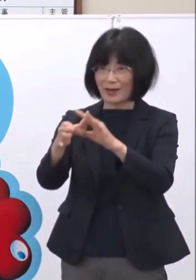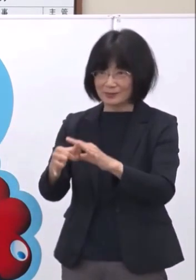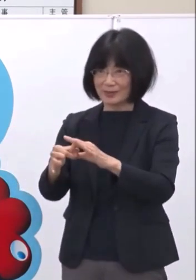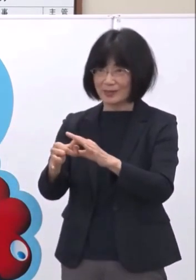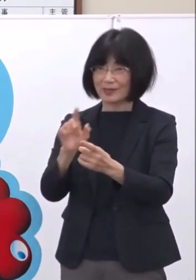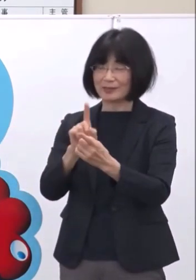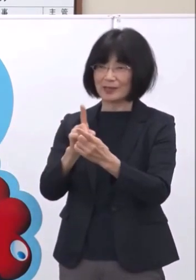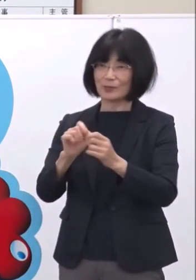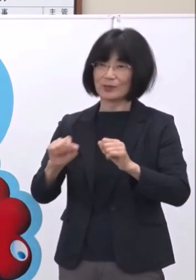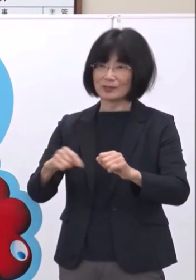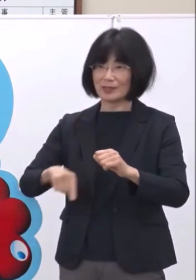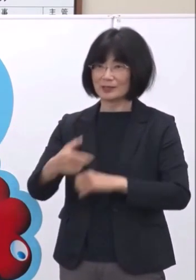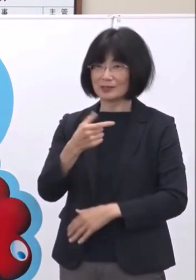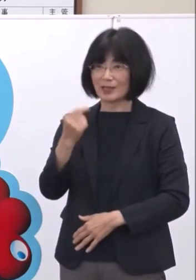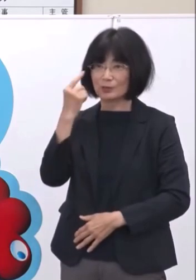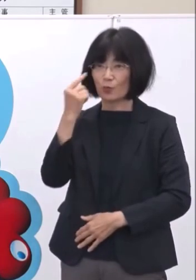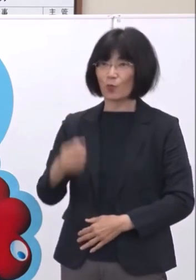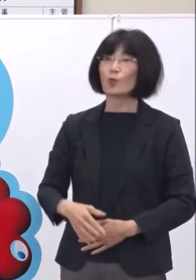していきたいと思います。